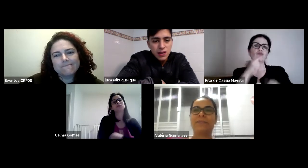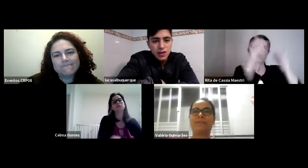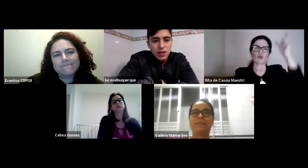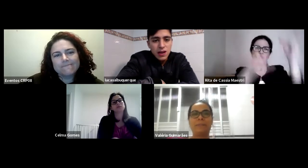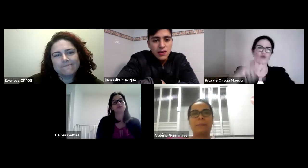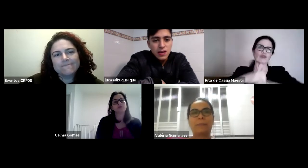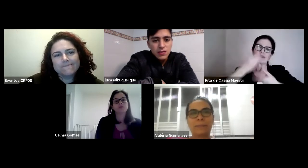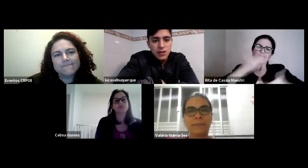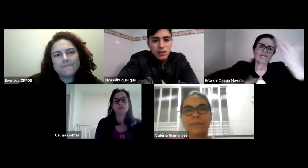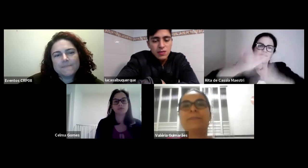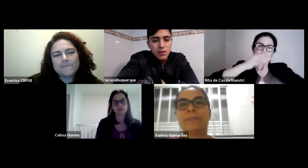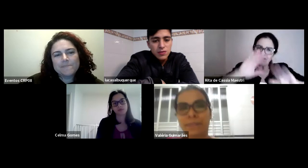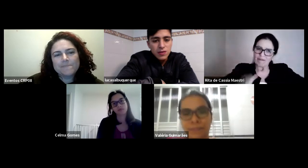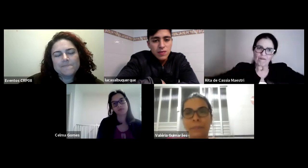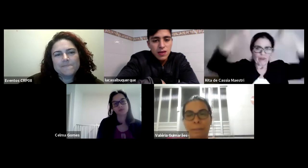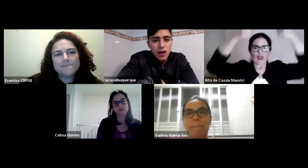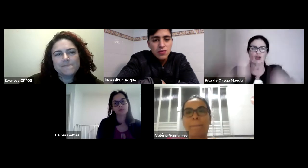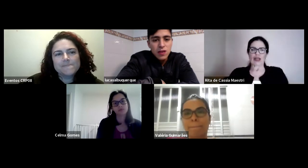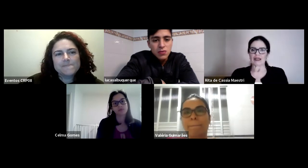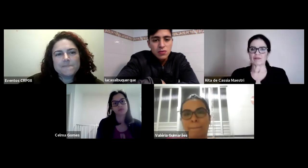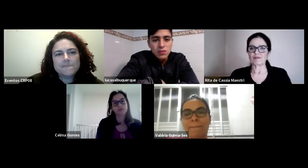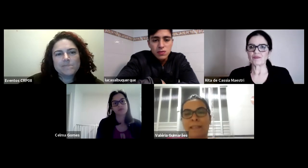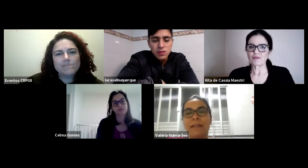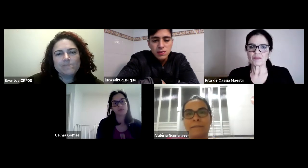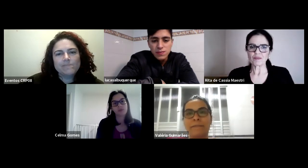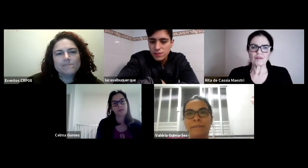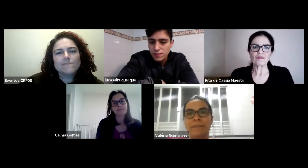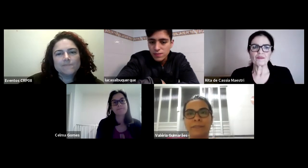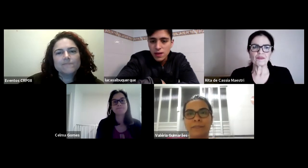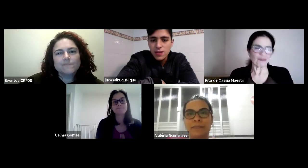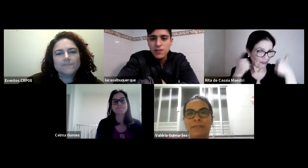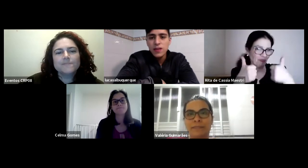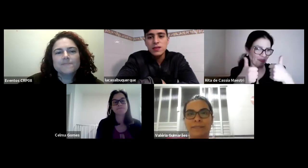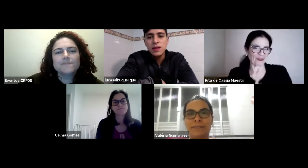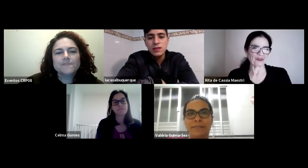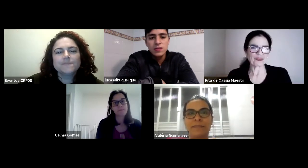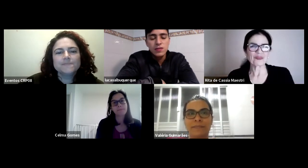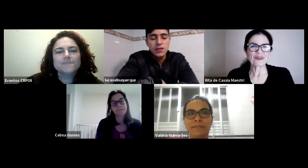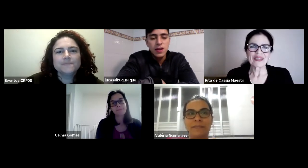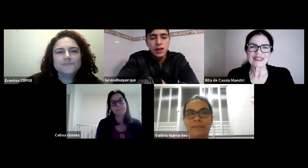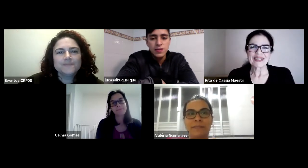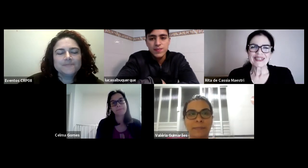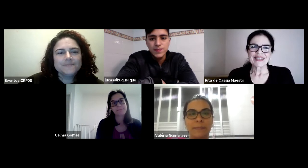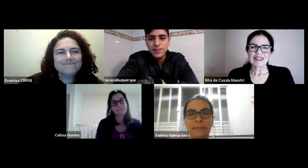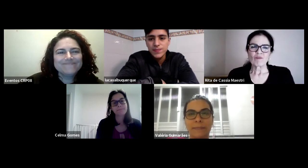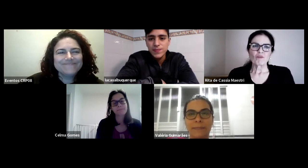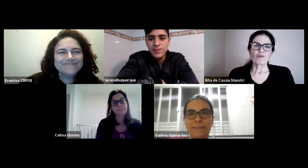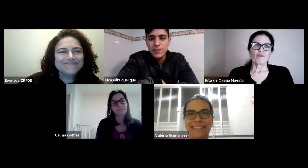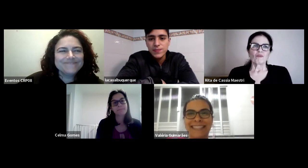ter acesso a isso e possam também ajudar os surdos através desses sinais.